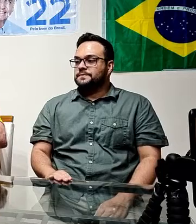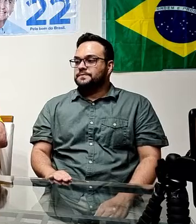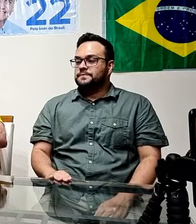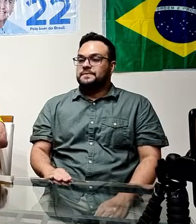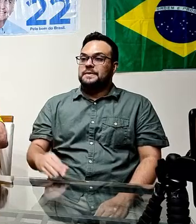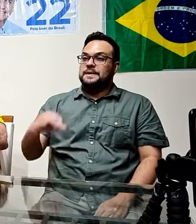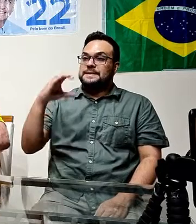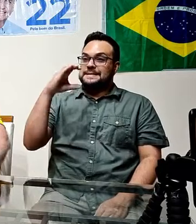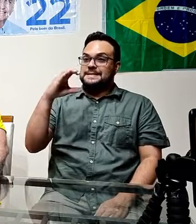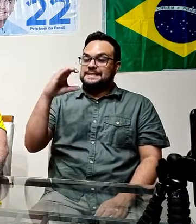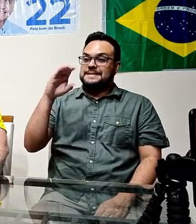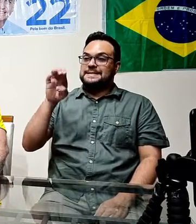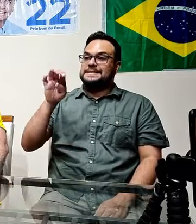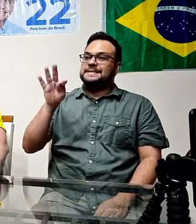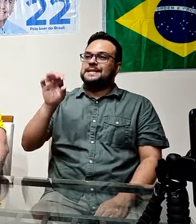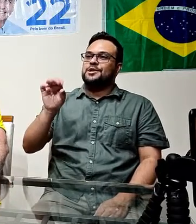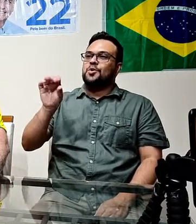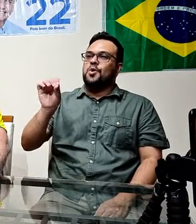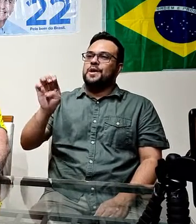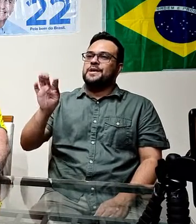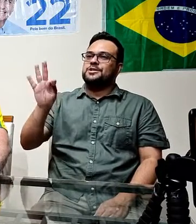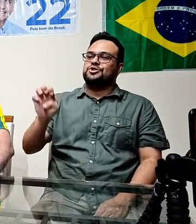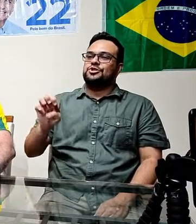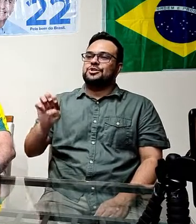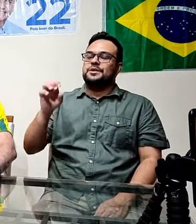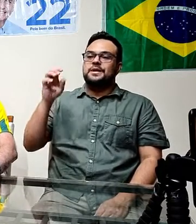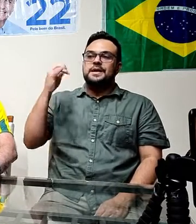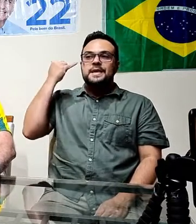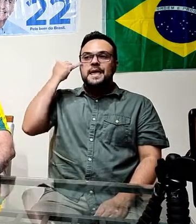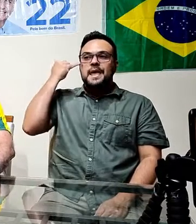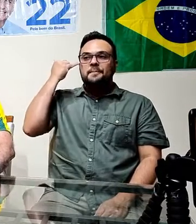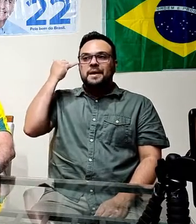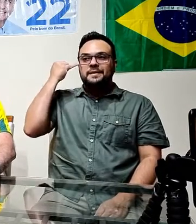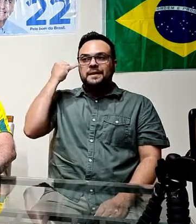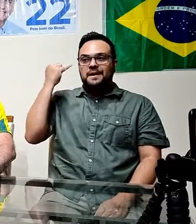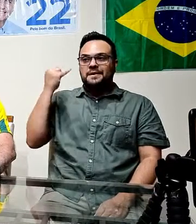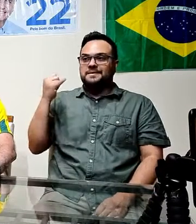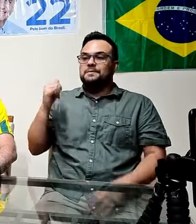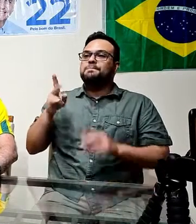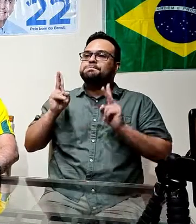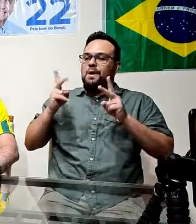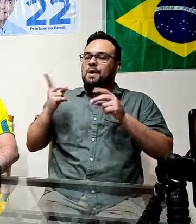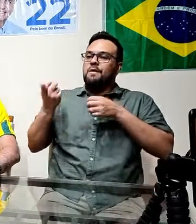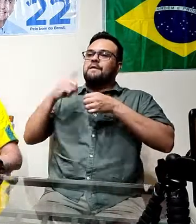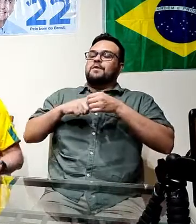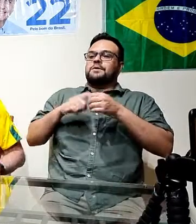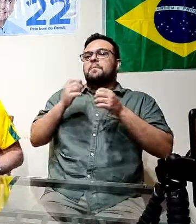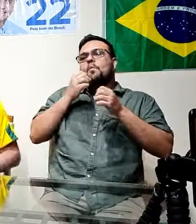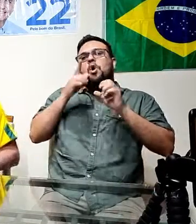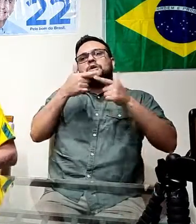Sudeste não, Centro-Oeste. Ibanez, reeleição aqui pelo Distrito Federal. Boa sorte, Ibanez.